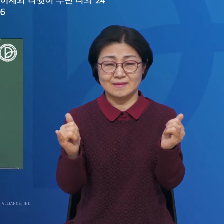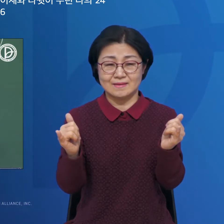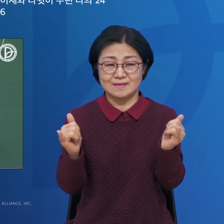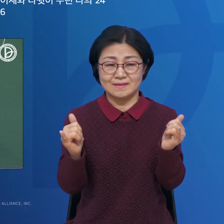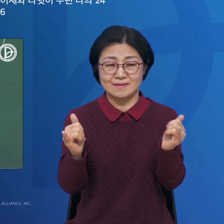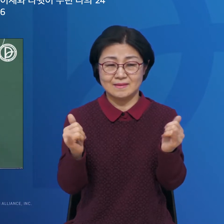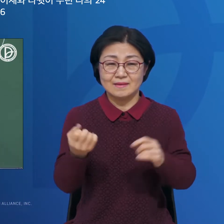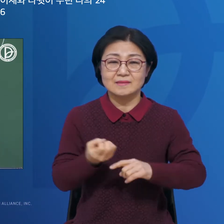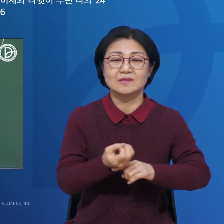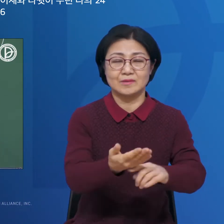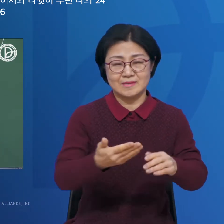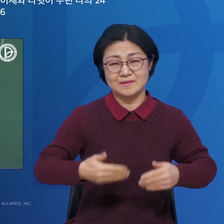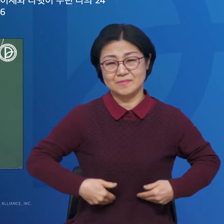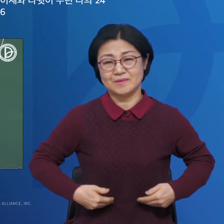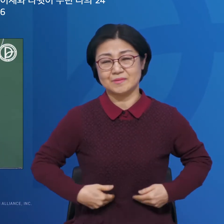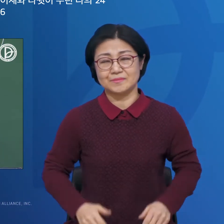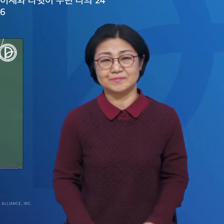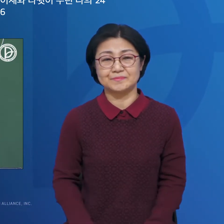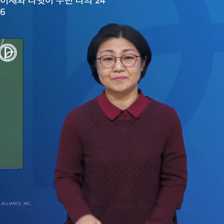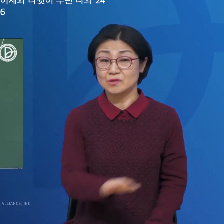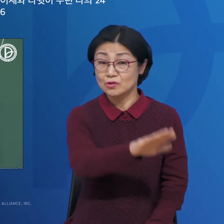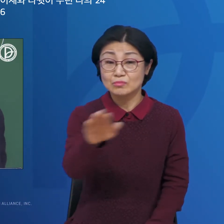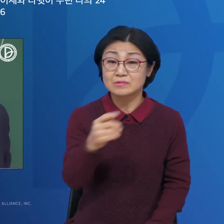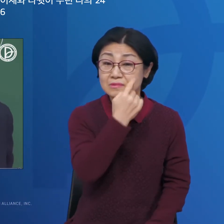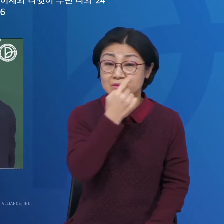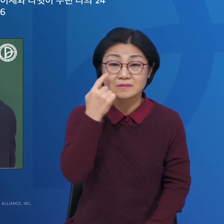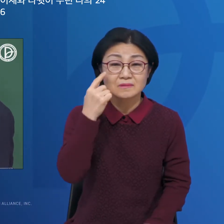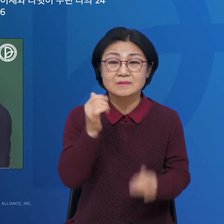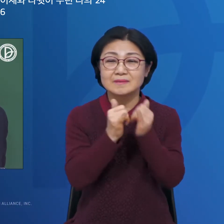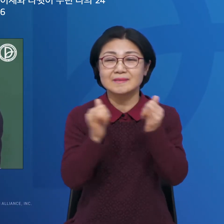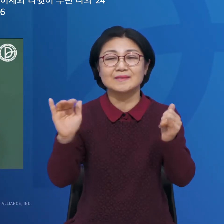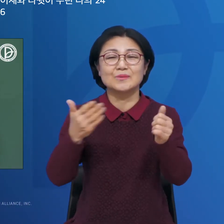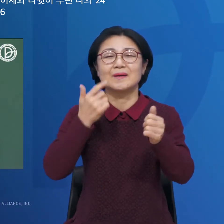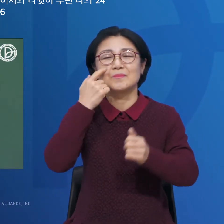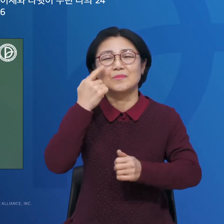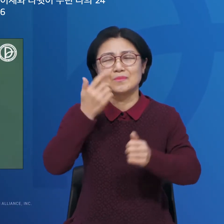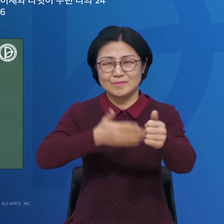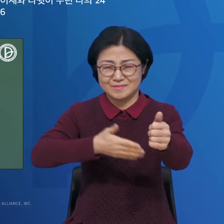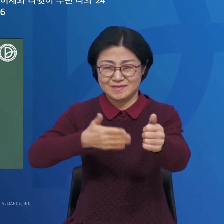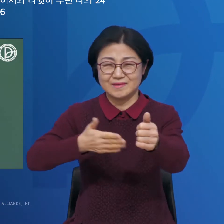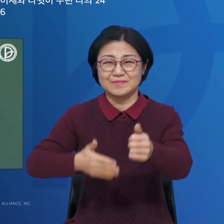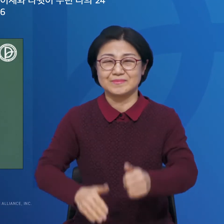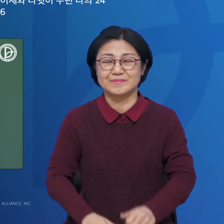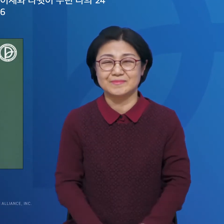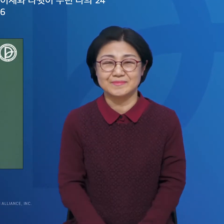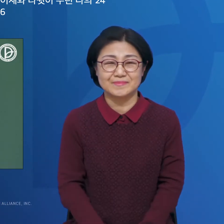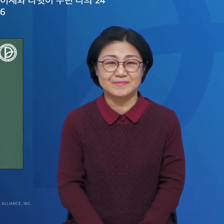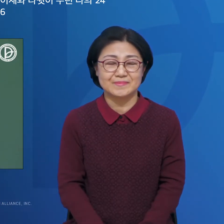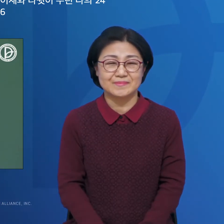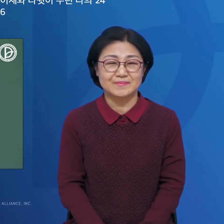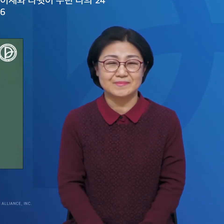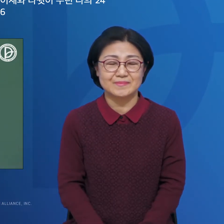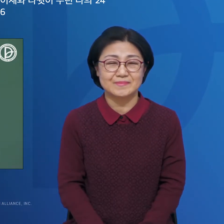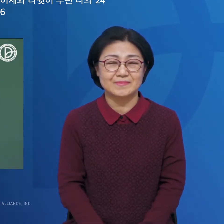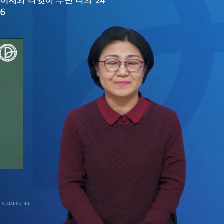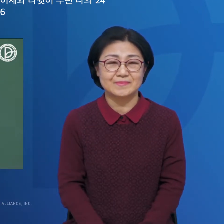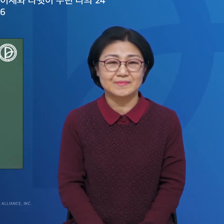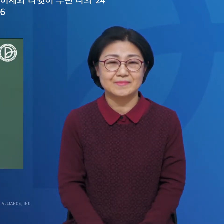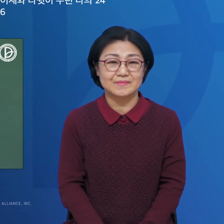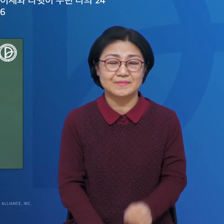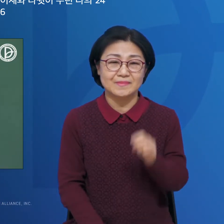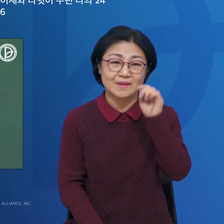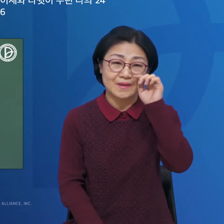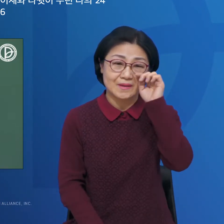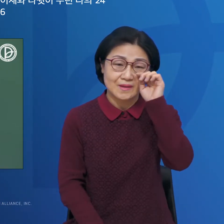간증입니다. 이걸 정인으로 한번 써보시고요. So this is a testimony that our church officers must take out to the field and stand as a witness. 이걸 오늘